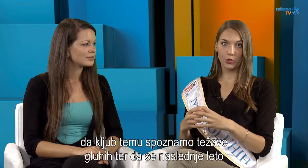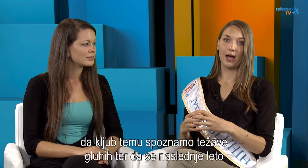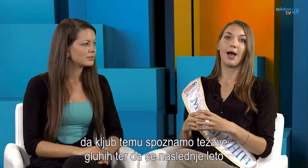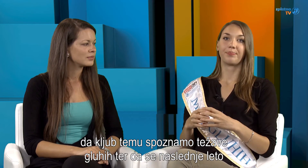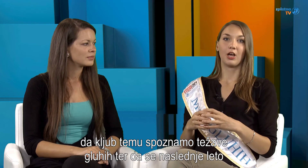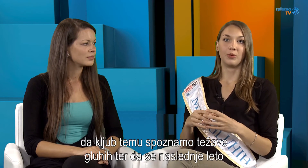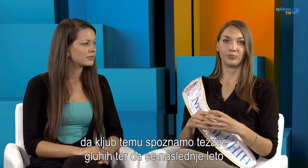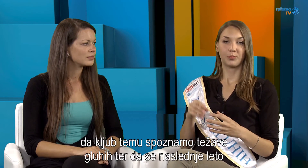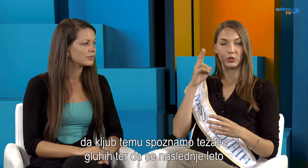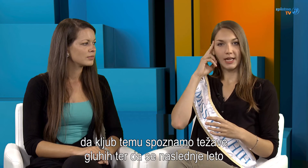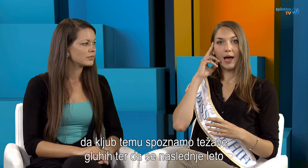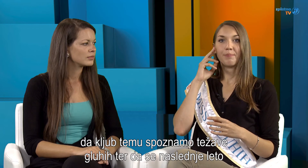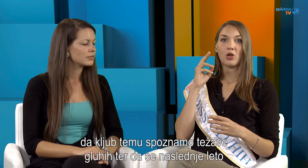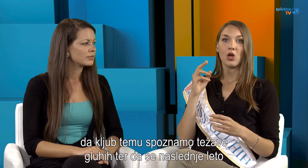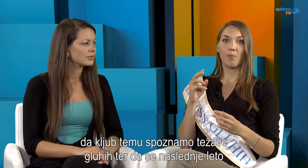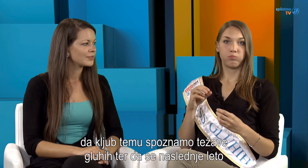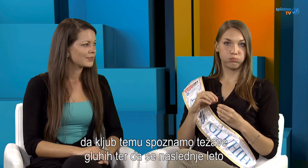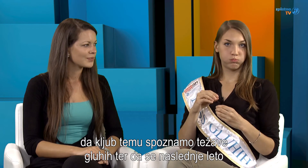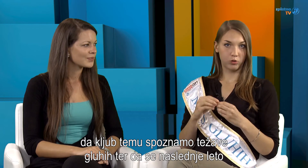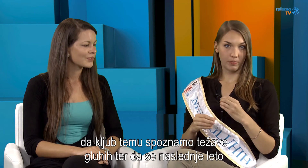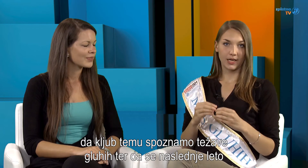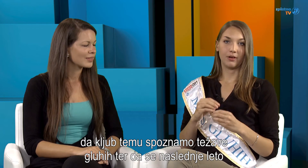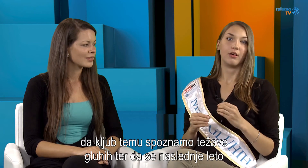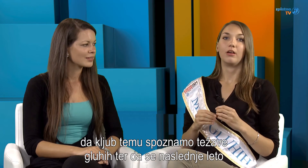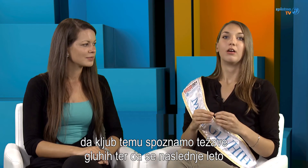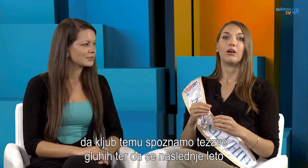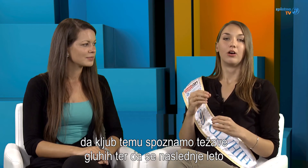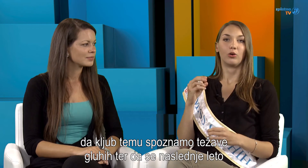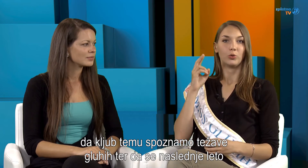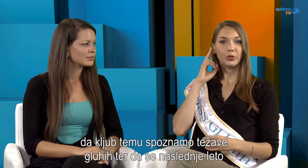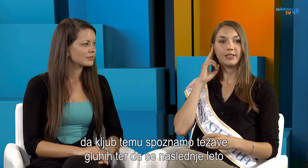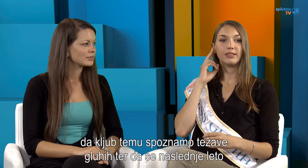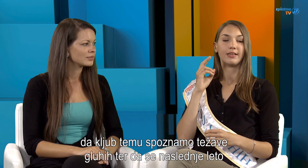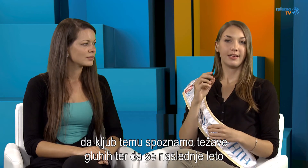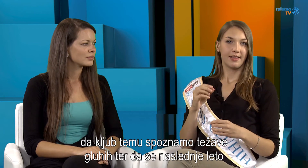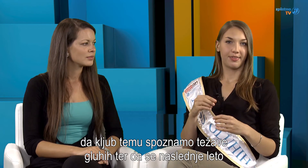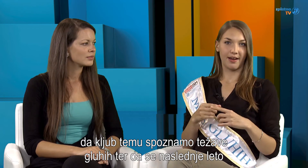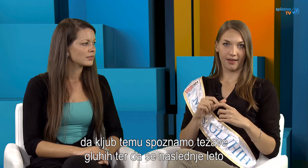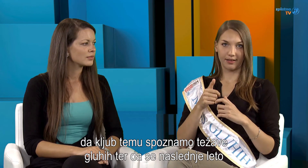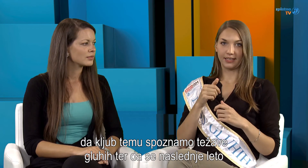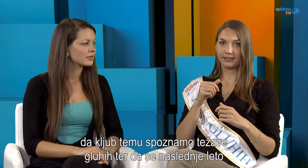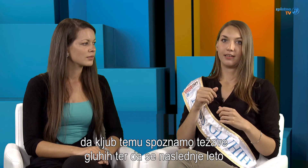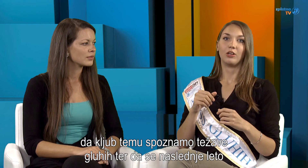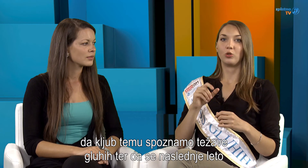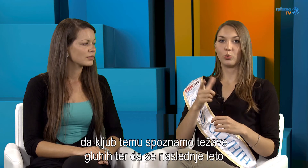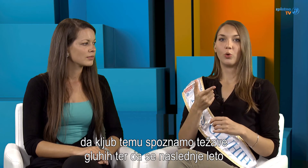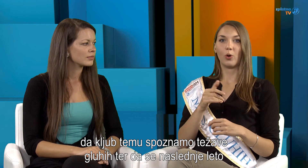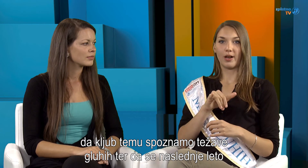družba spozna probleme gluhih, ter da se drugo